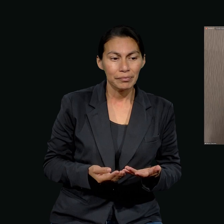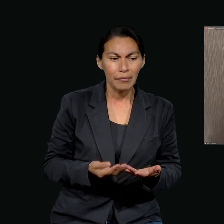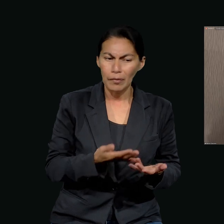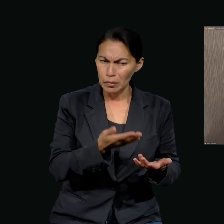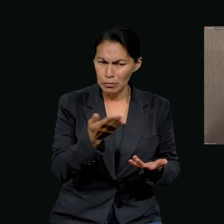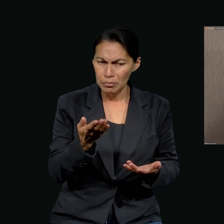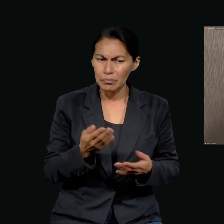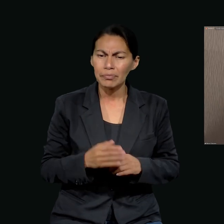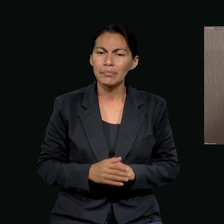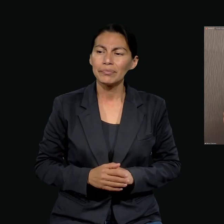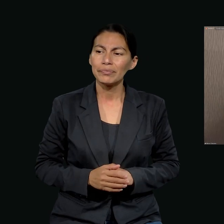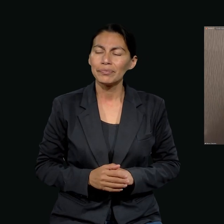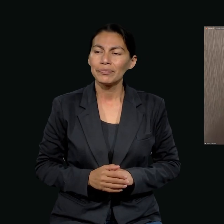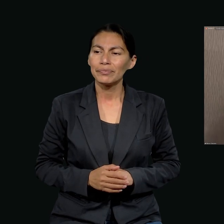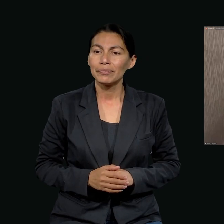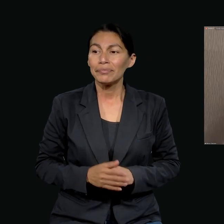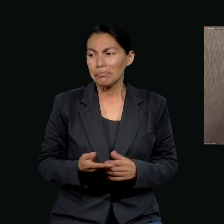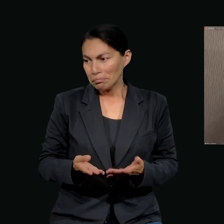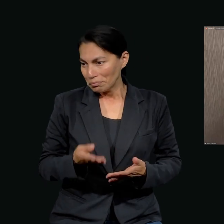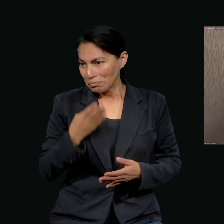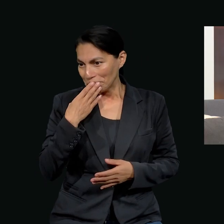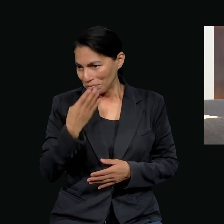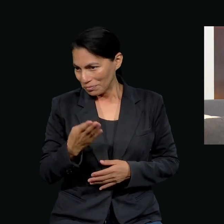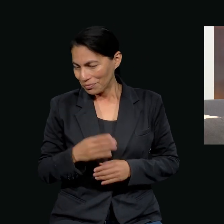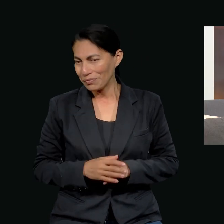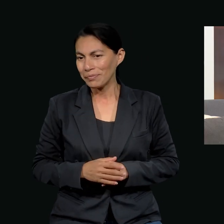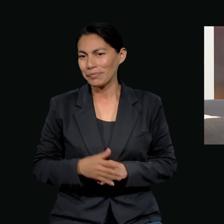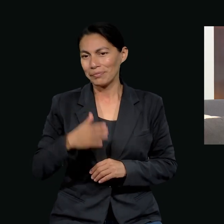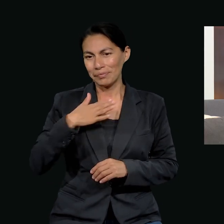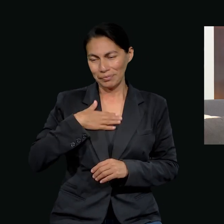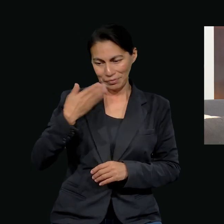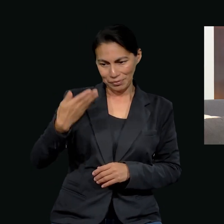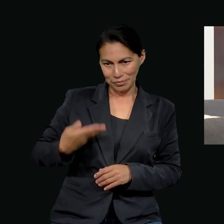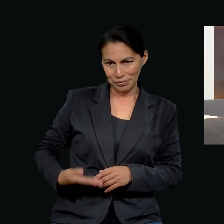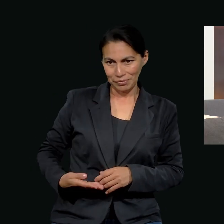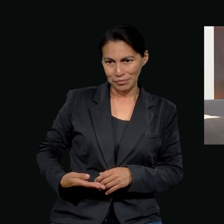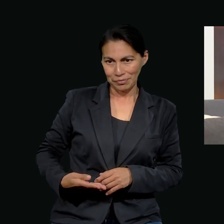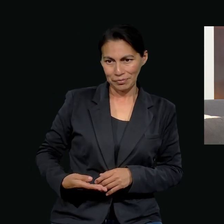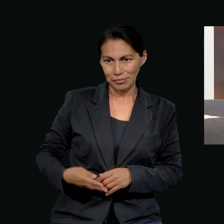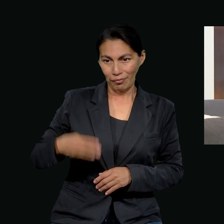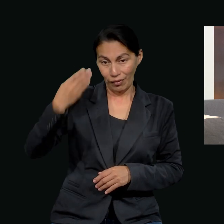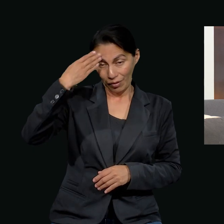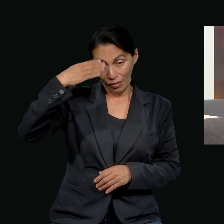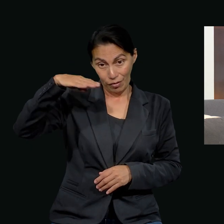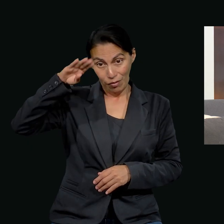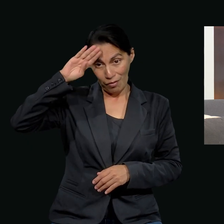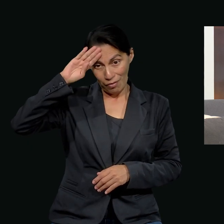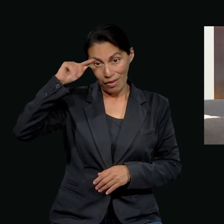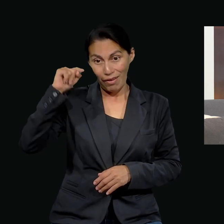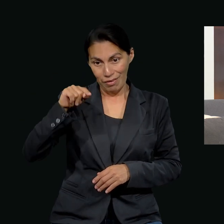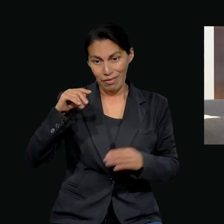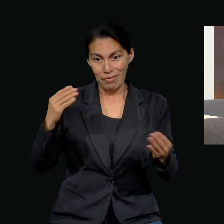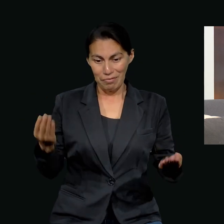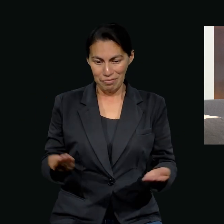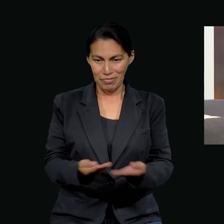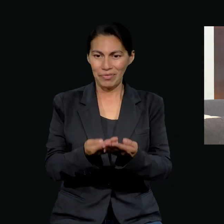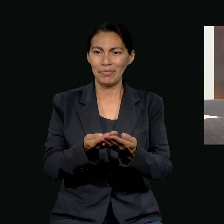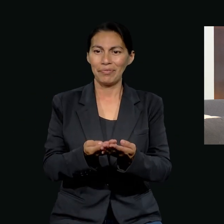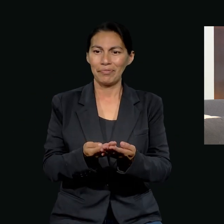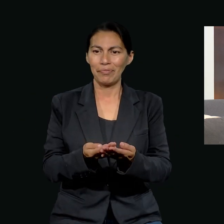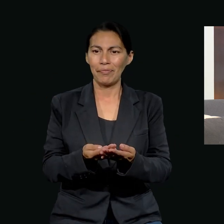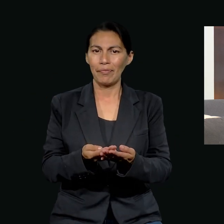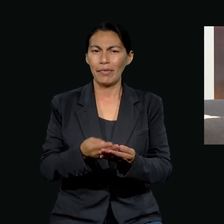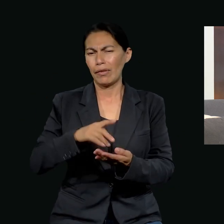puedan familiarizarse. Bien, como usted ya dijo, soy oriundo de Cuba, nací en Cuba,